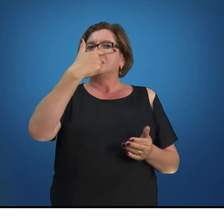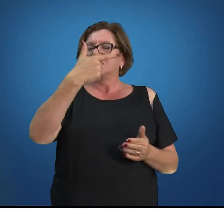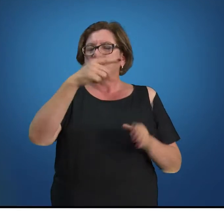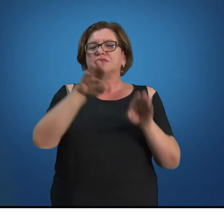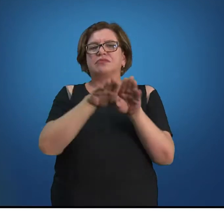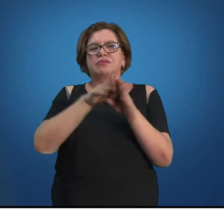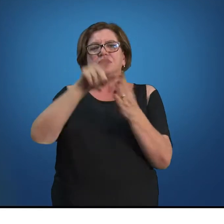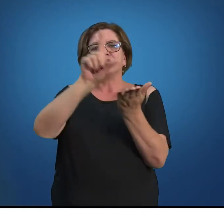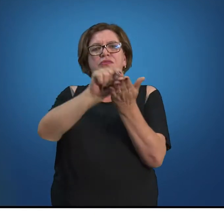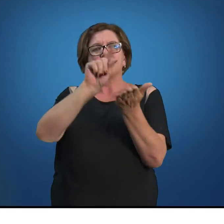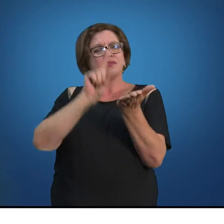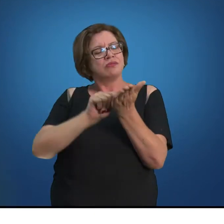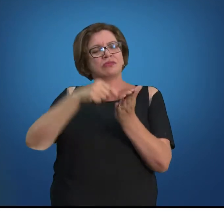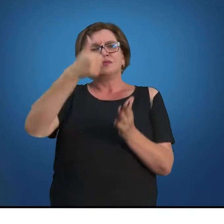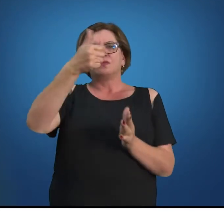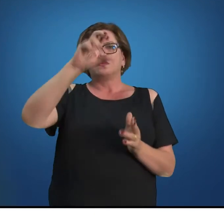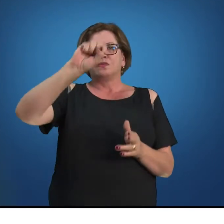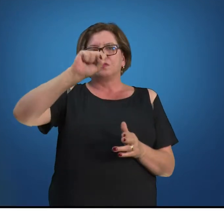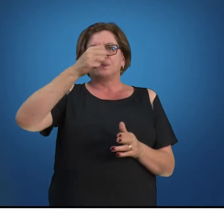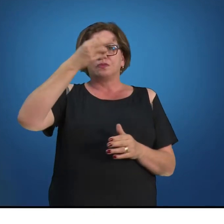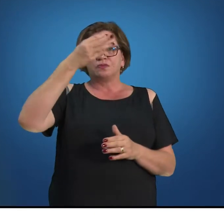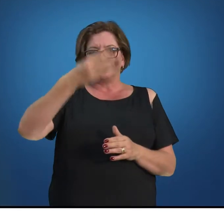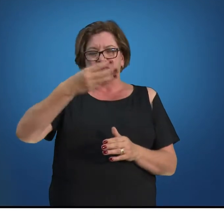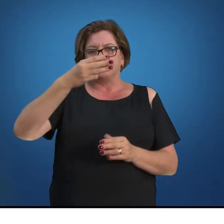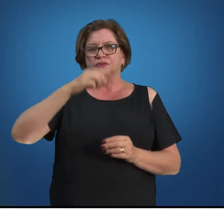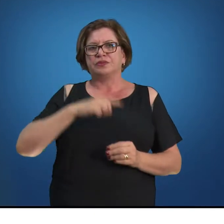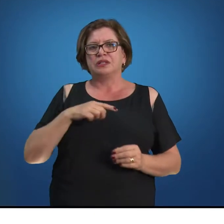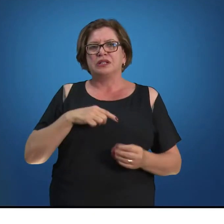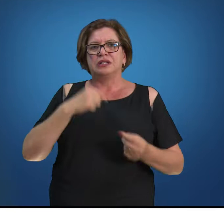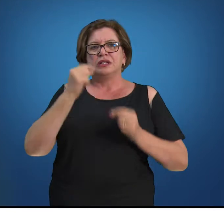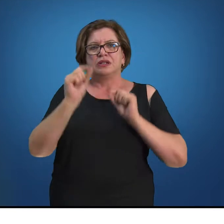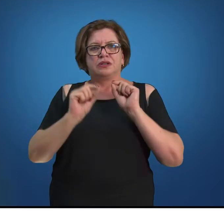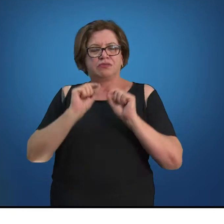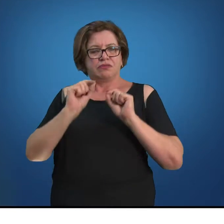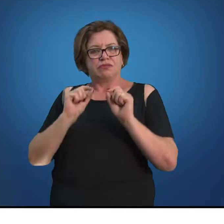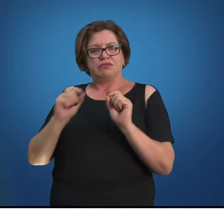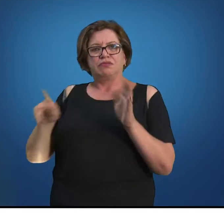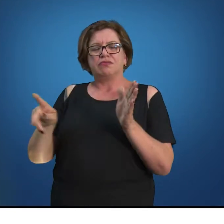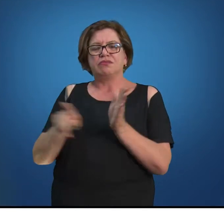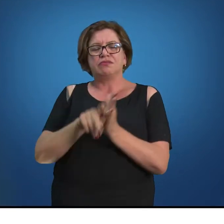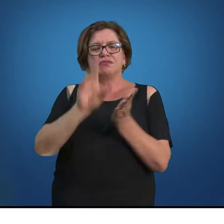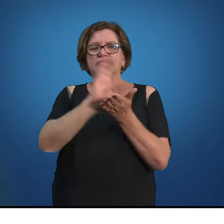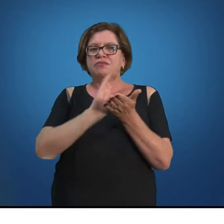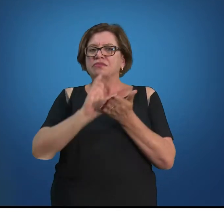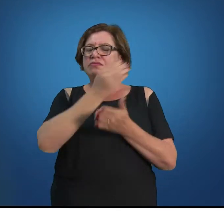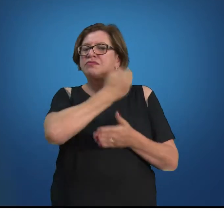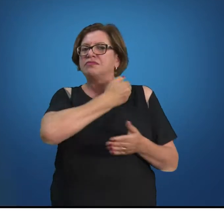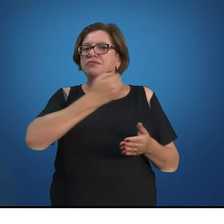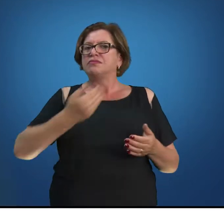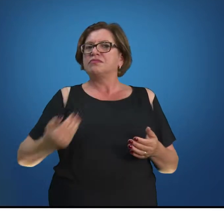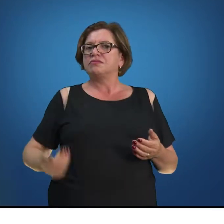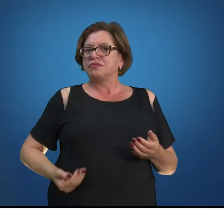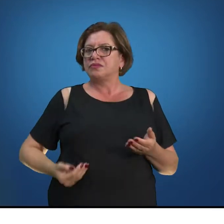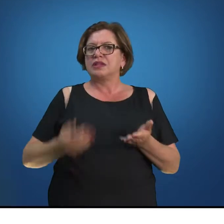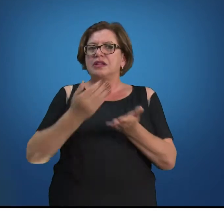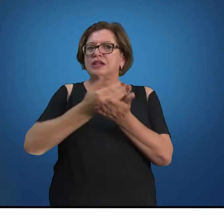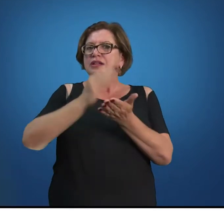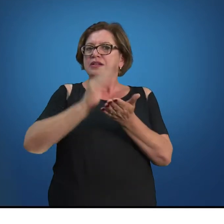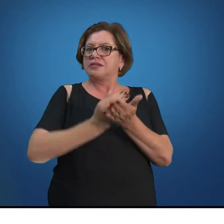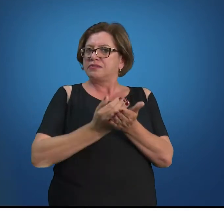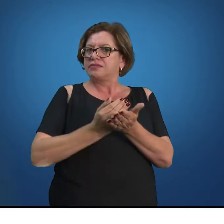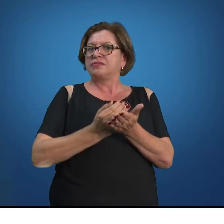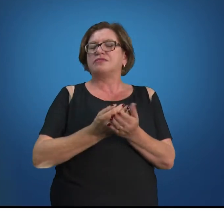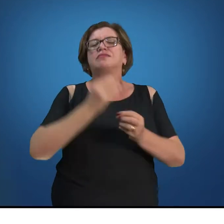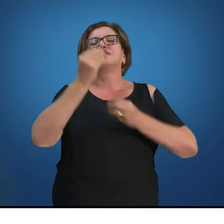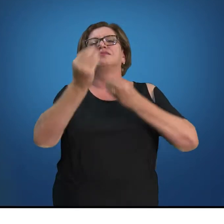183. Houve, na menção principal da Constituição Federal, a descentralização e